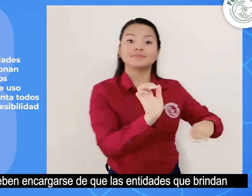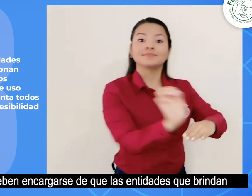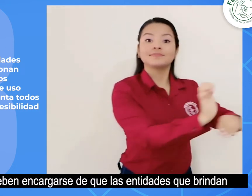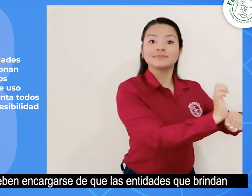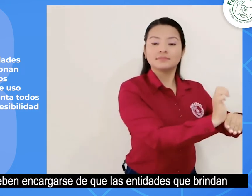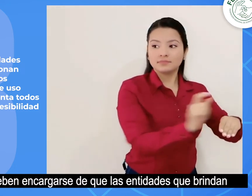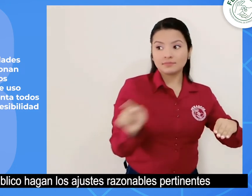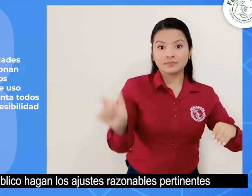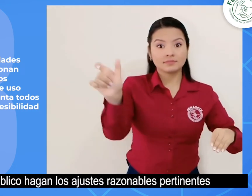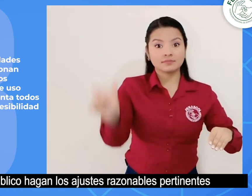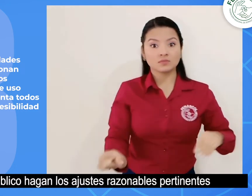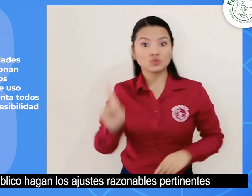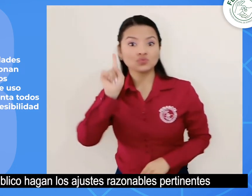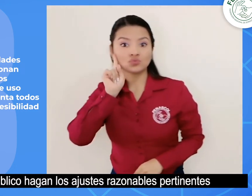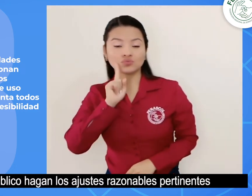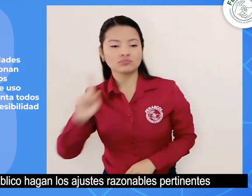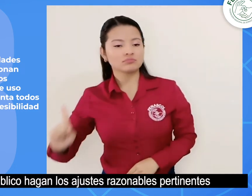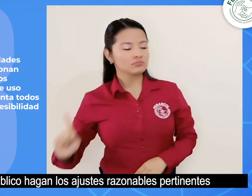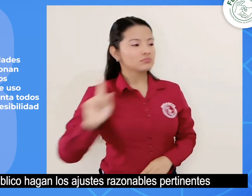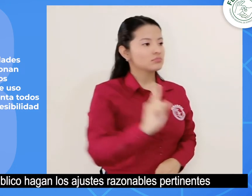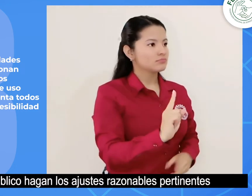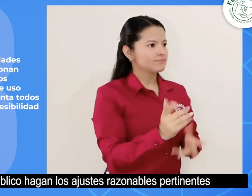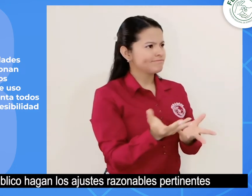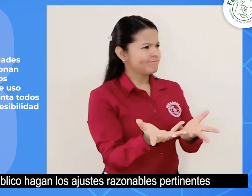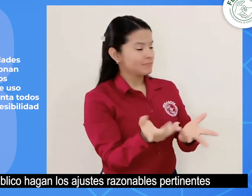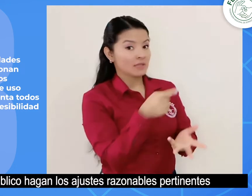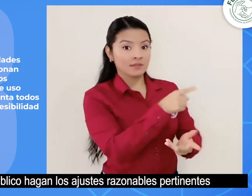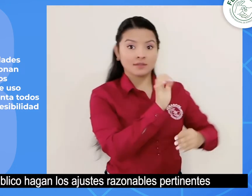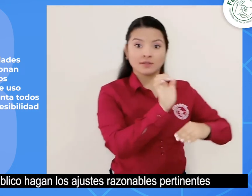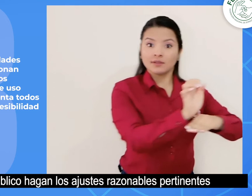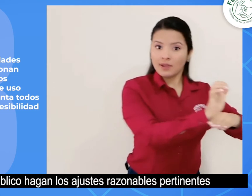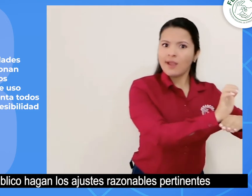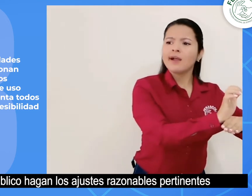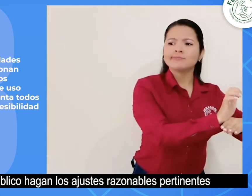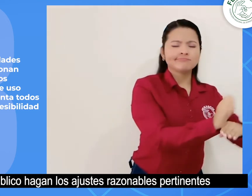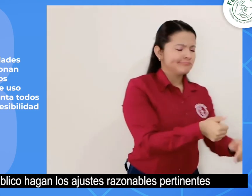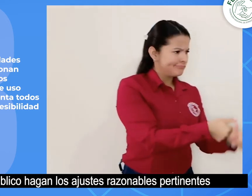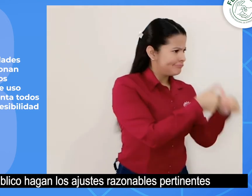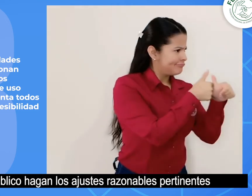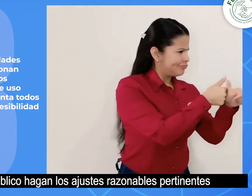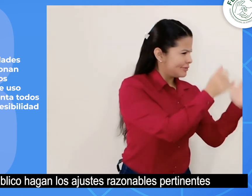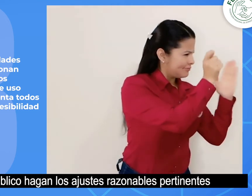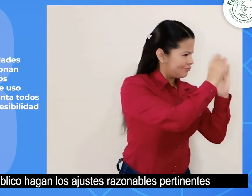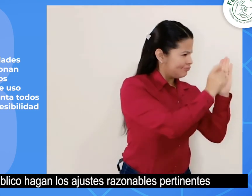servicio al público hagan los ajustes razonables pertinentes